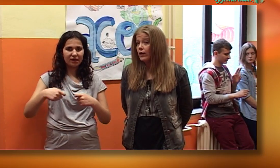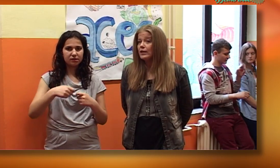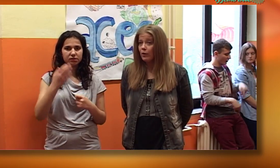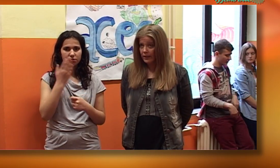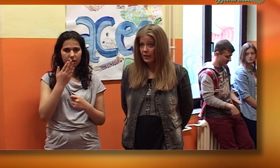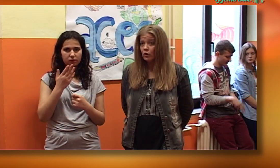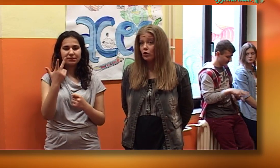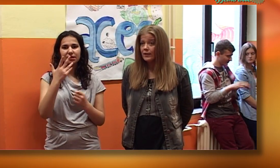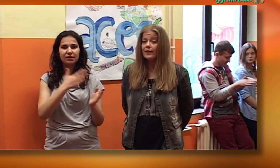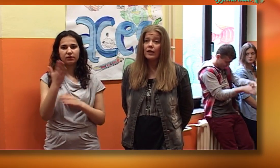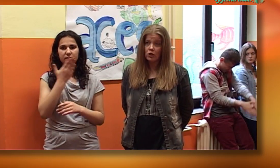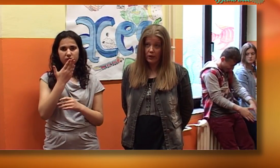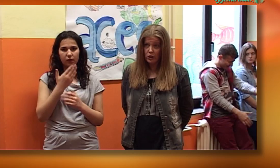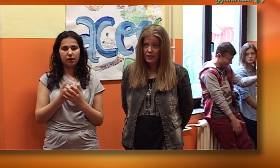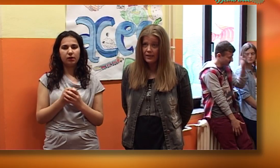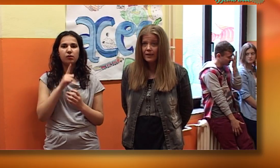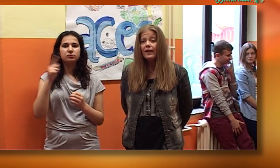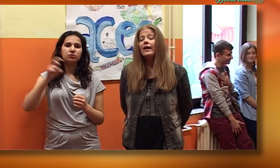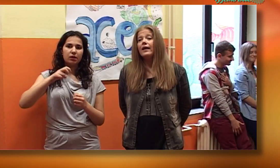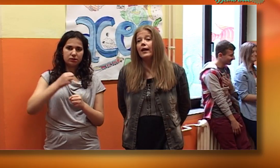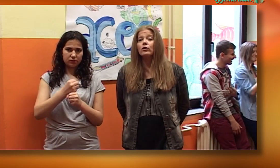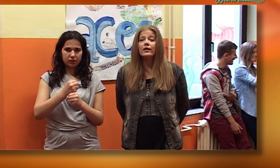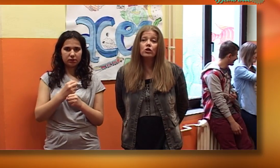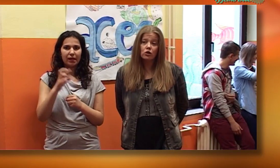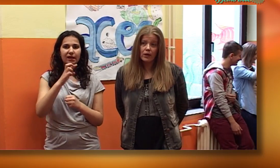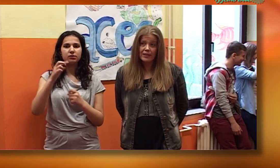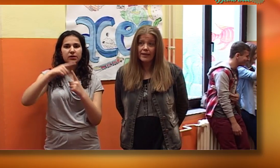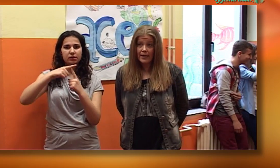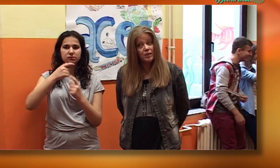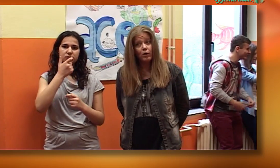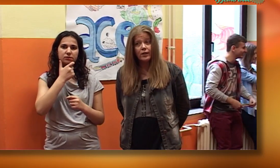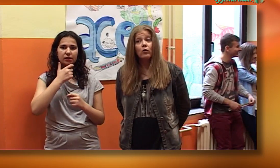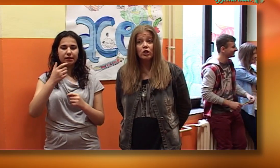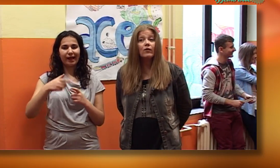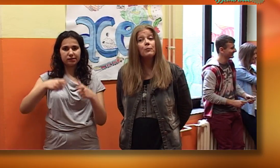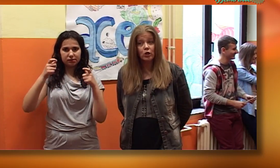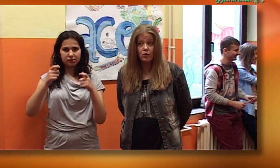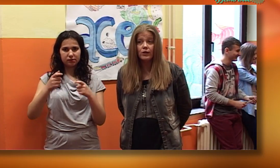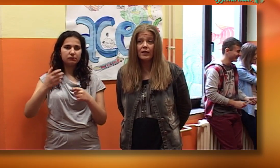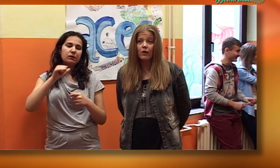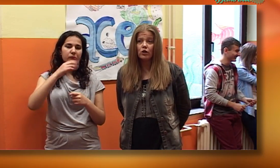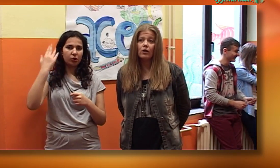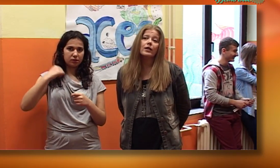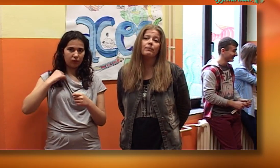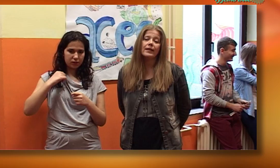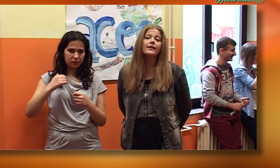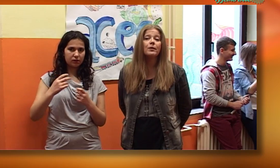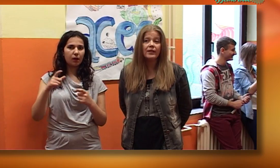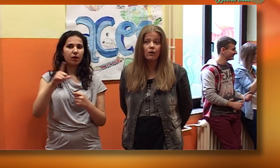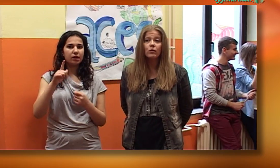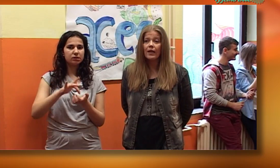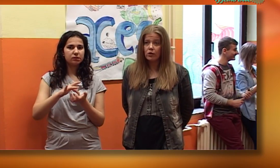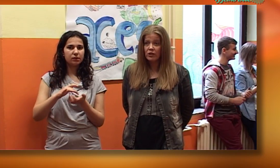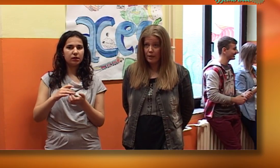redovne škole iz Beograda koje su dolazile na naše događaje. Elektrotehnička škola Stari grad iz Beograda koja je učestvovala i prošle godine kao naš lokalni partner